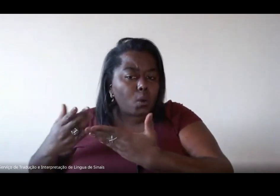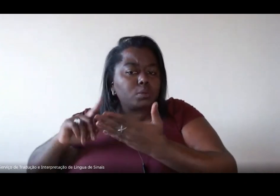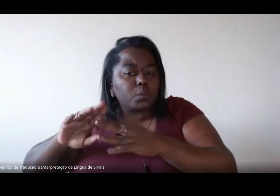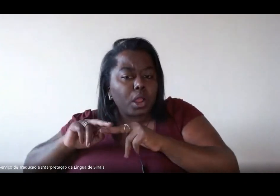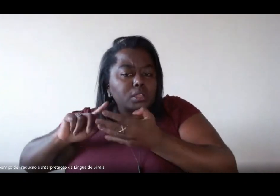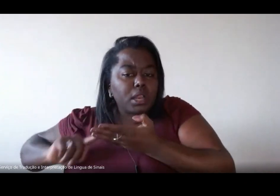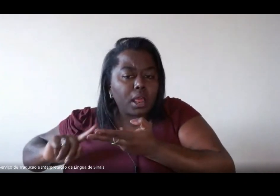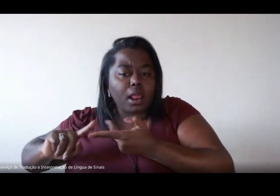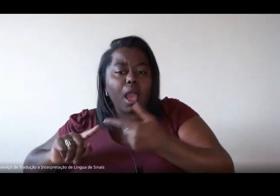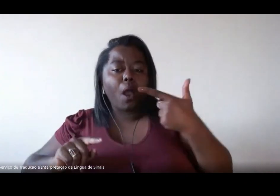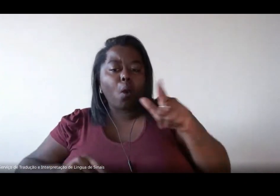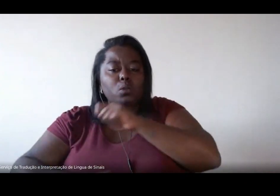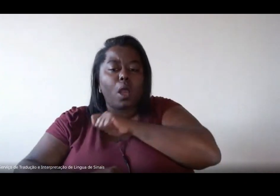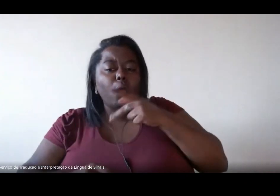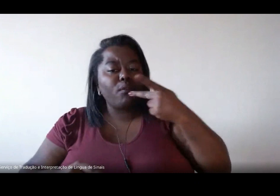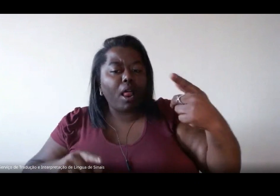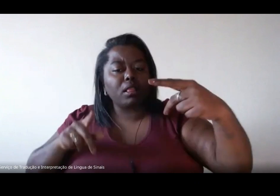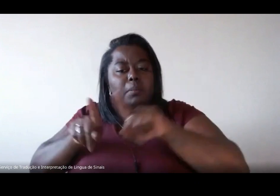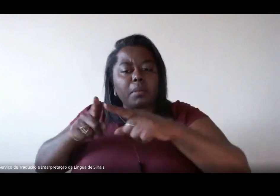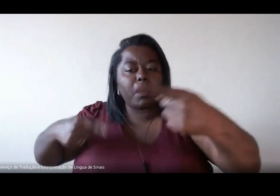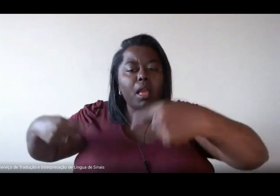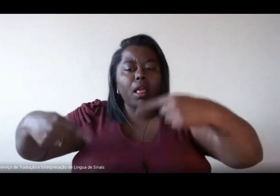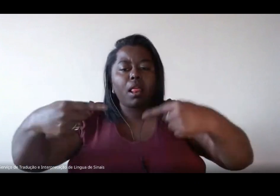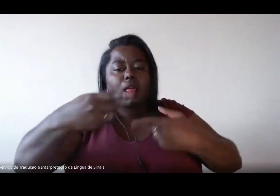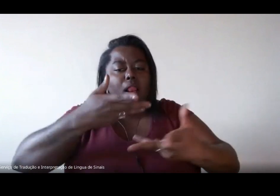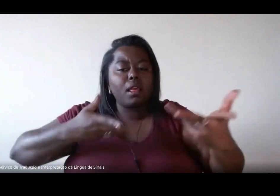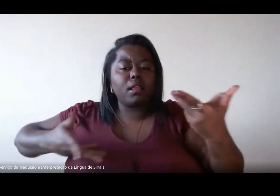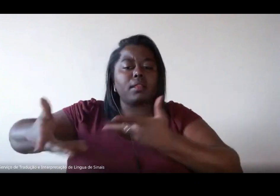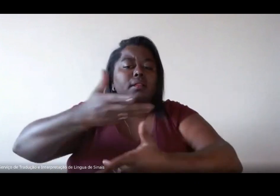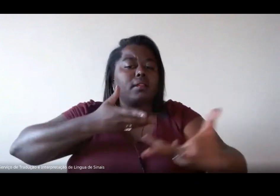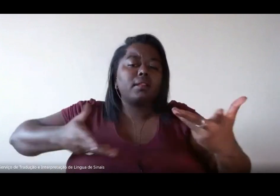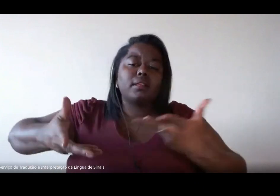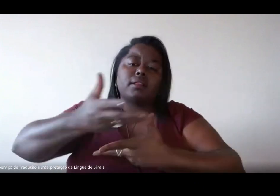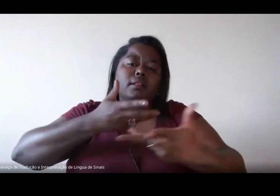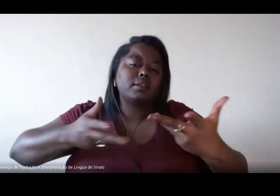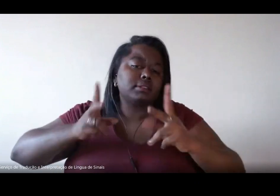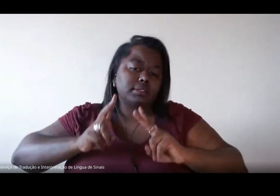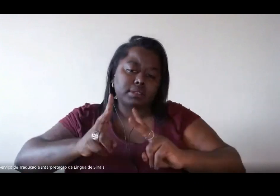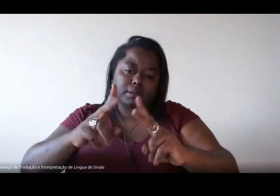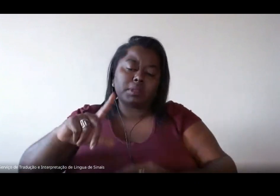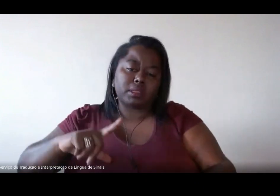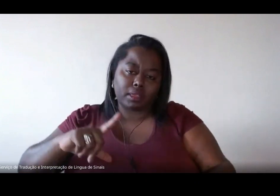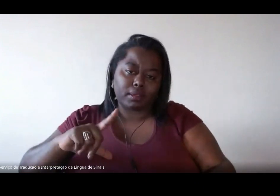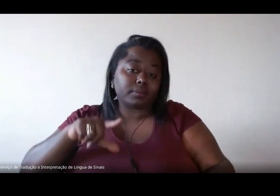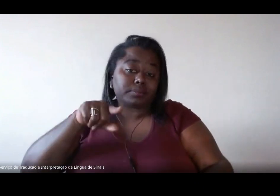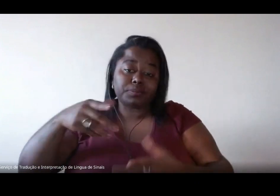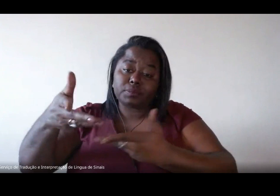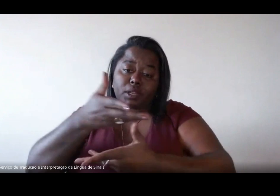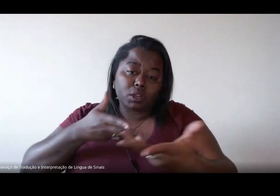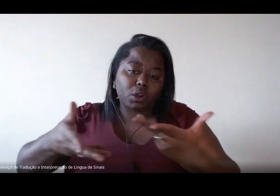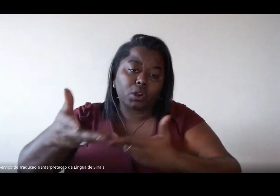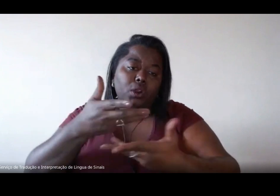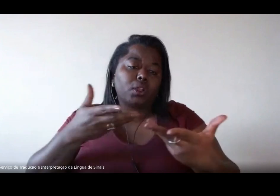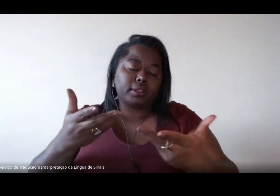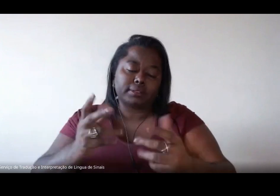casa hoje, por que isso e aquilo. Aí o outro aluno fala também. Então, há sempre essa troca, né? Assim, que a gente, essa